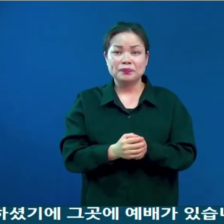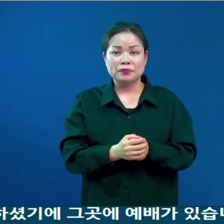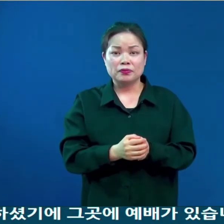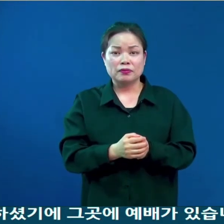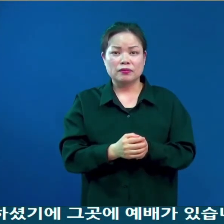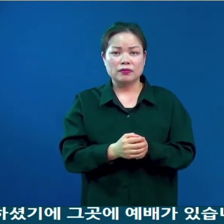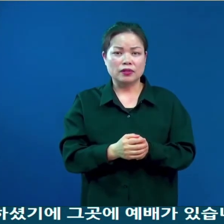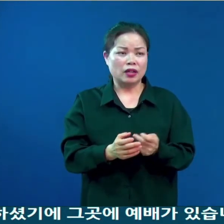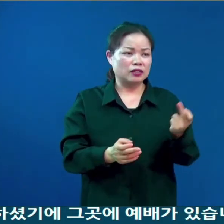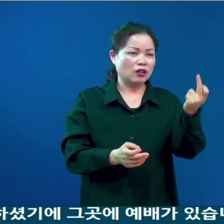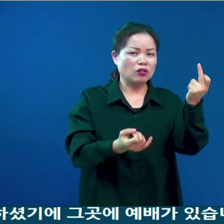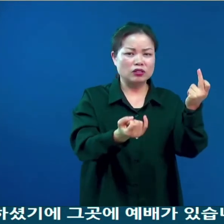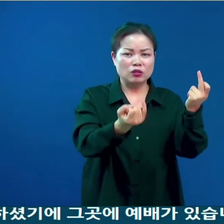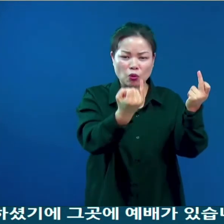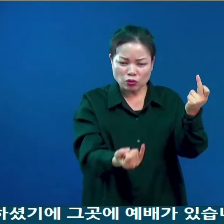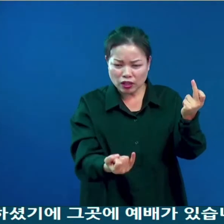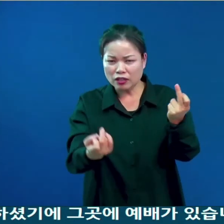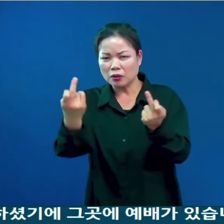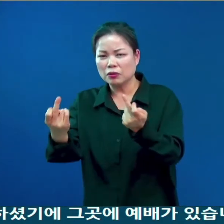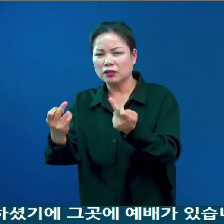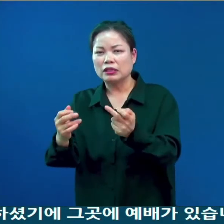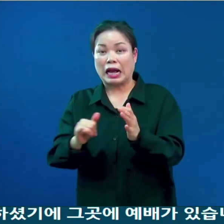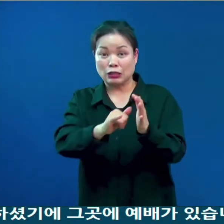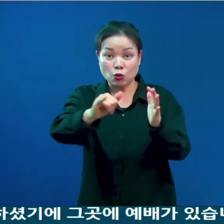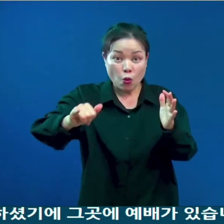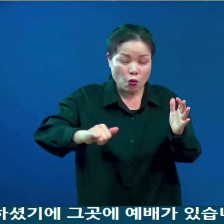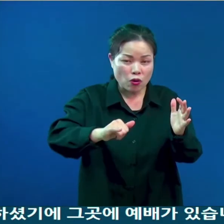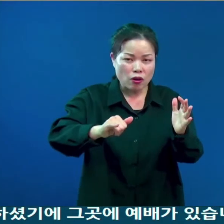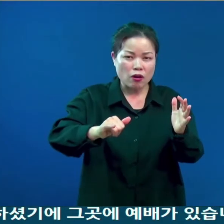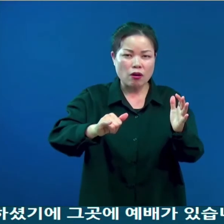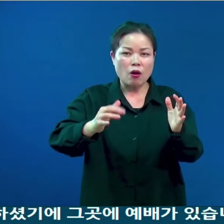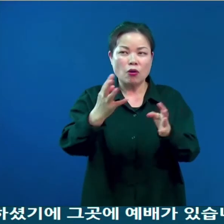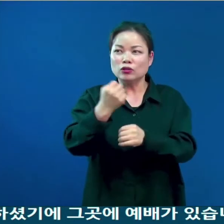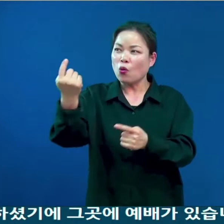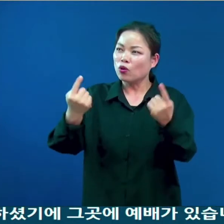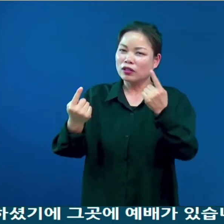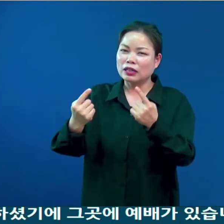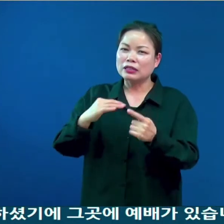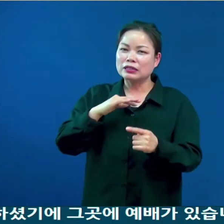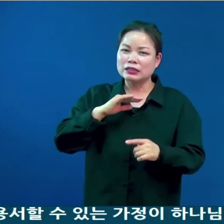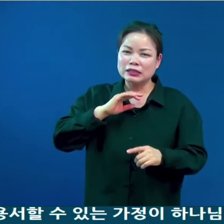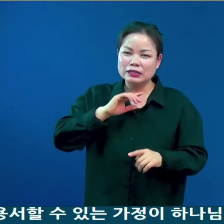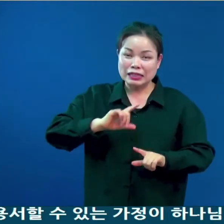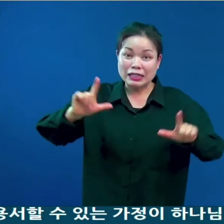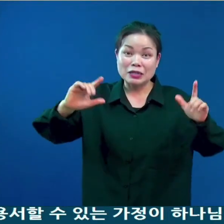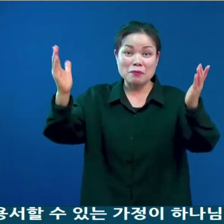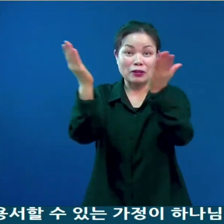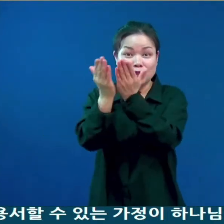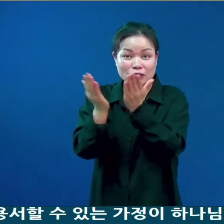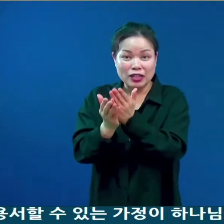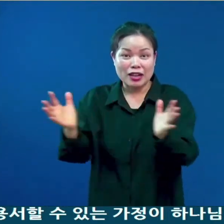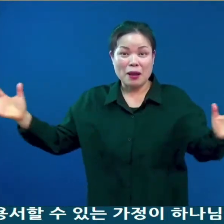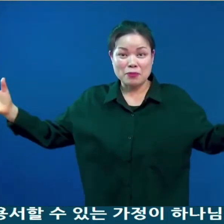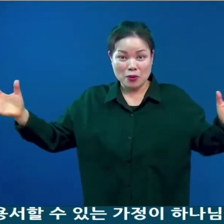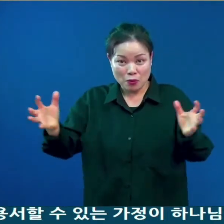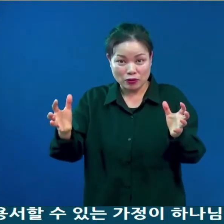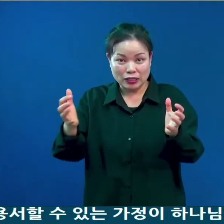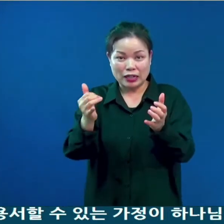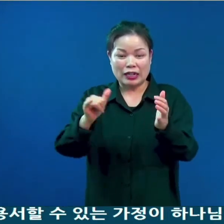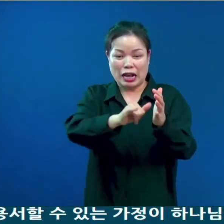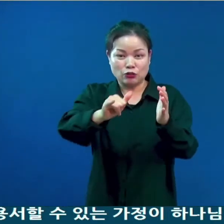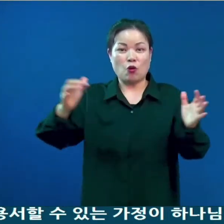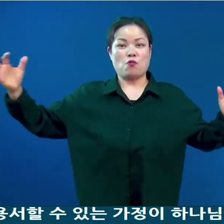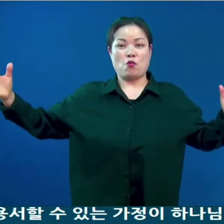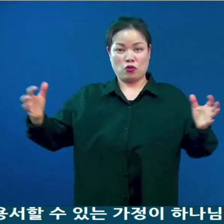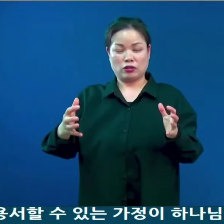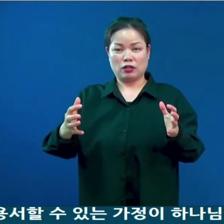뭐 형님네, 동생네, 동서네 다 할 것 없이 언제 올 거냐, 우리 그 날짜에 맞춰서 다 함께 모이자, 뭐